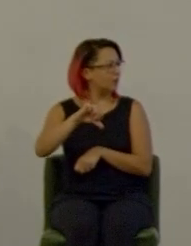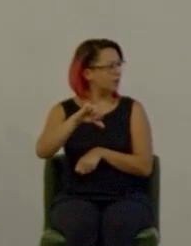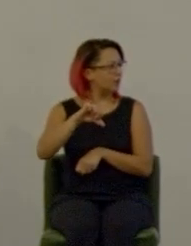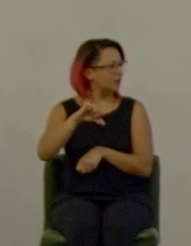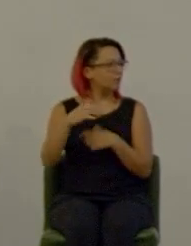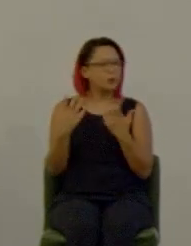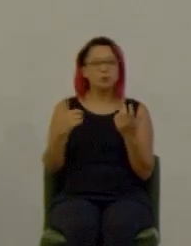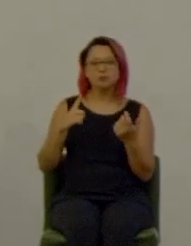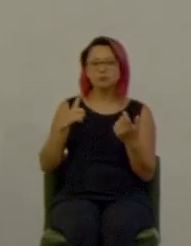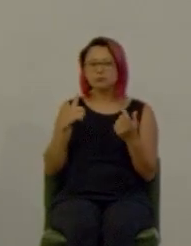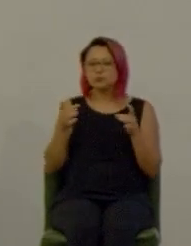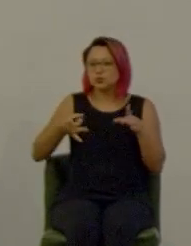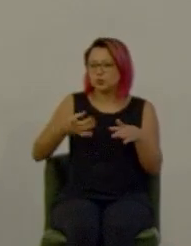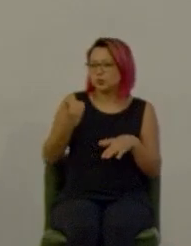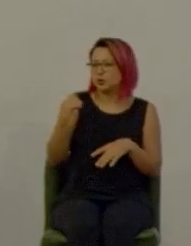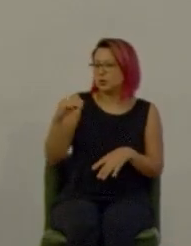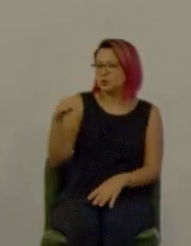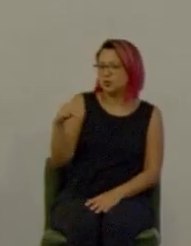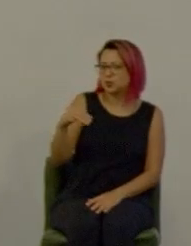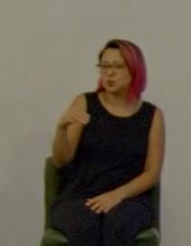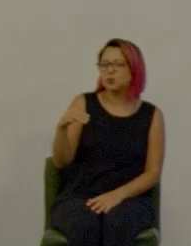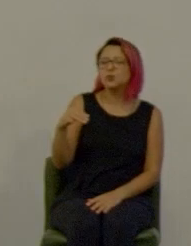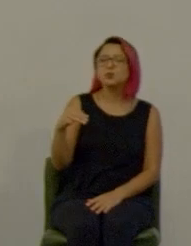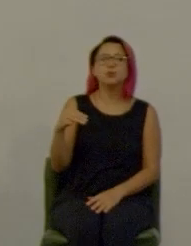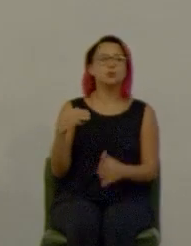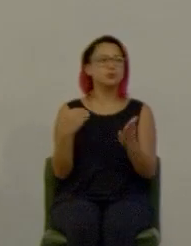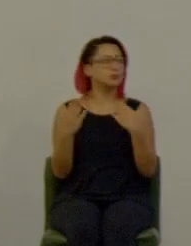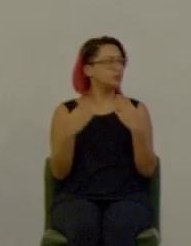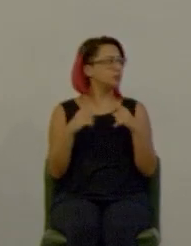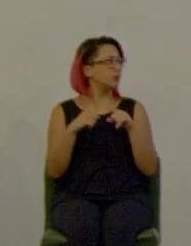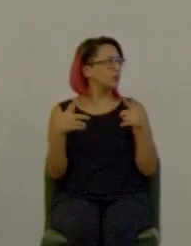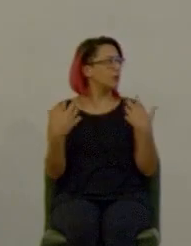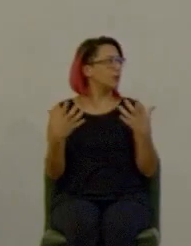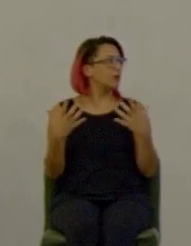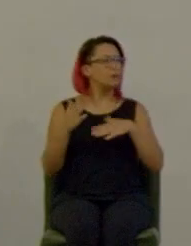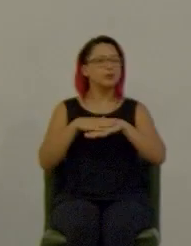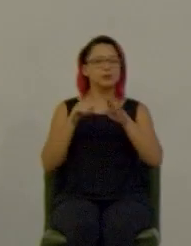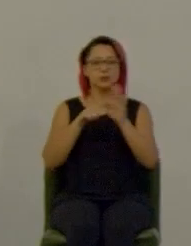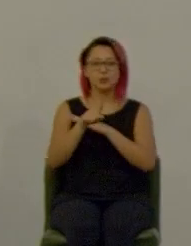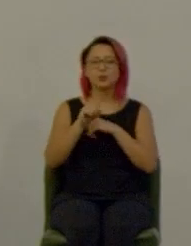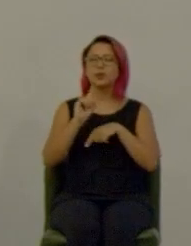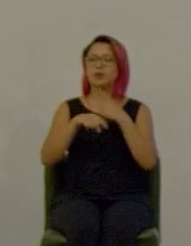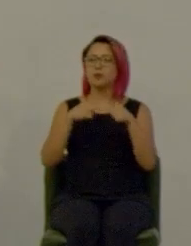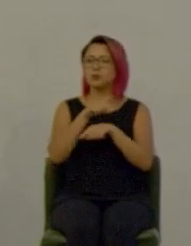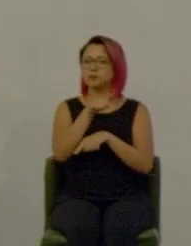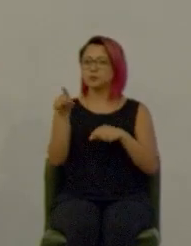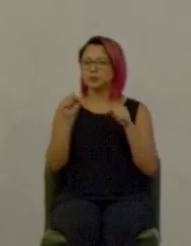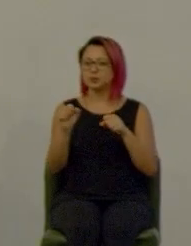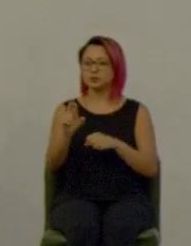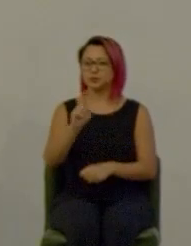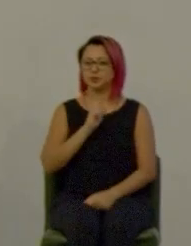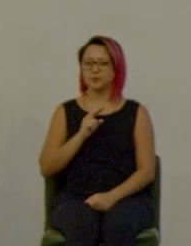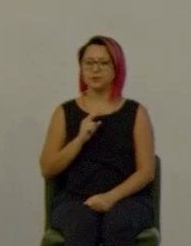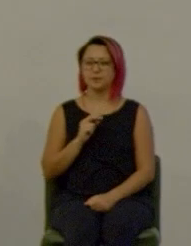tem mais 10 minutos de conversa. Então, eu vou fazer uma primeira pergunta e depois abrir para pergunta para o público, que certamente vai